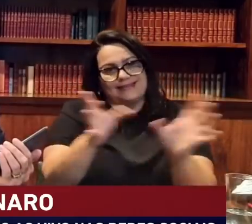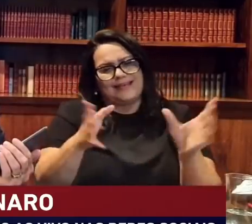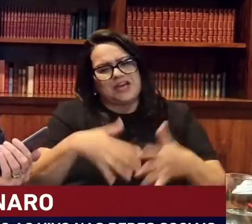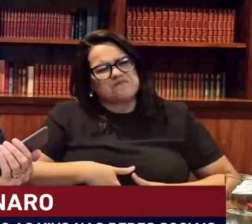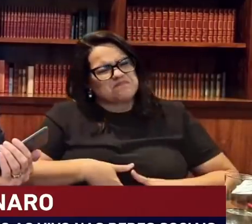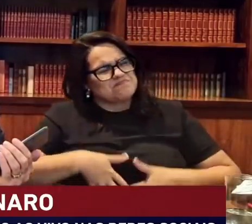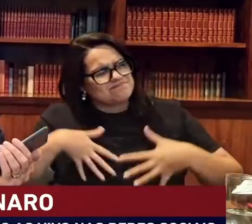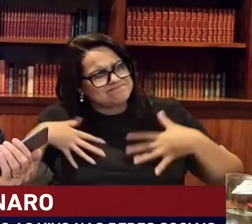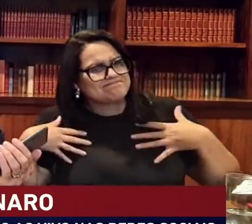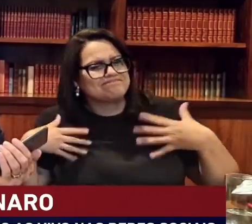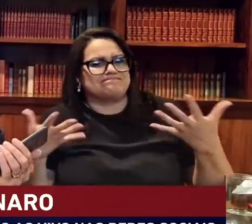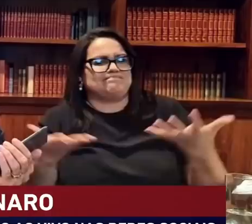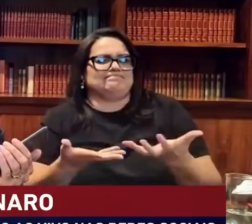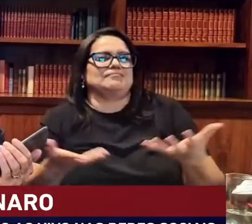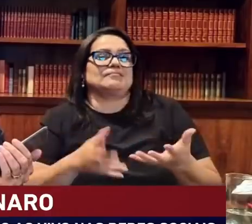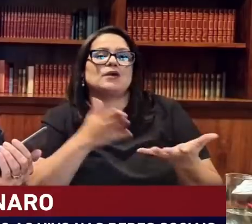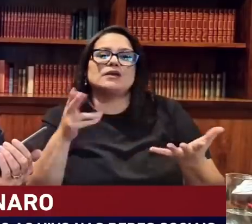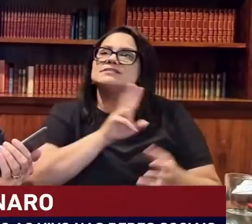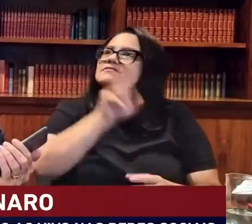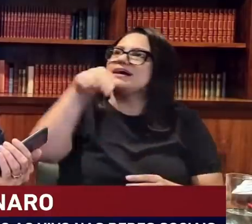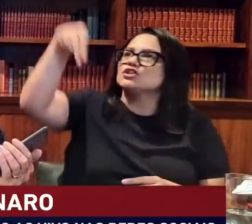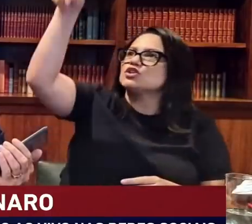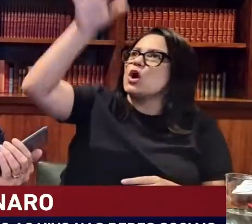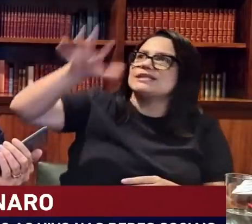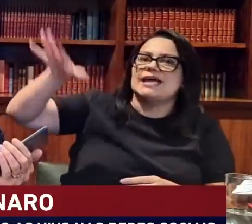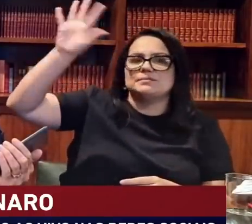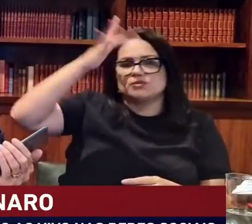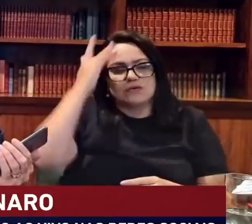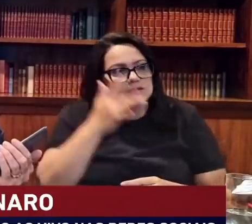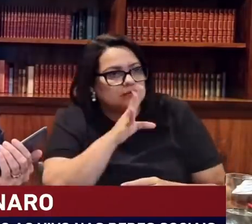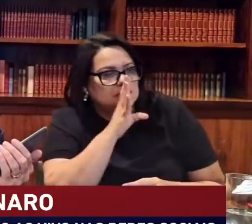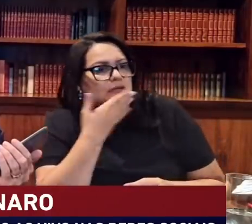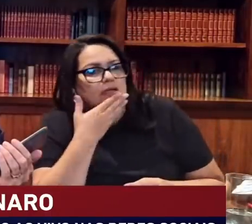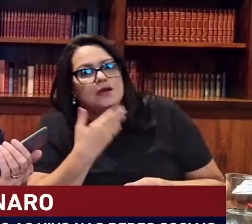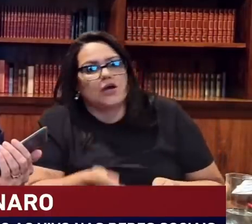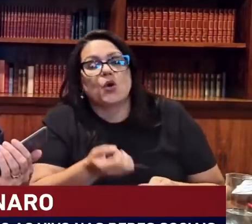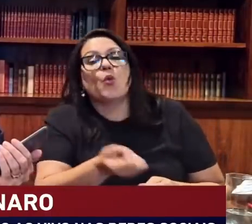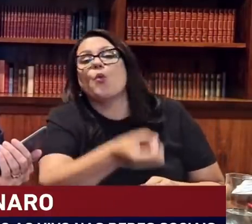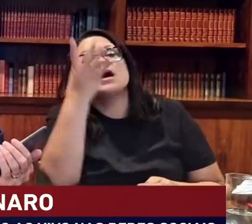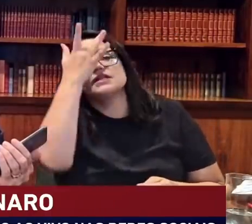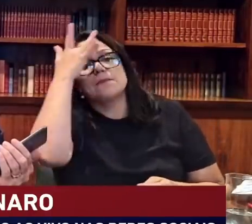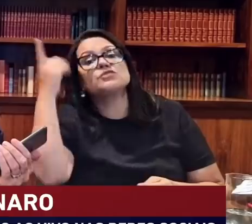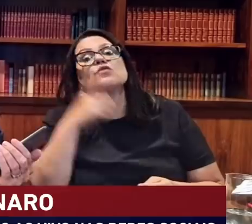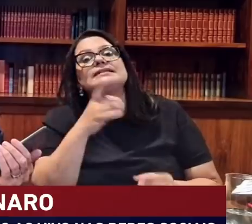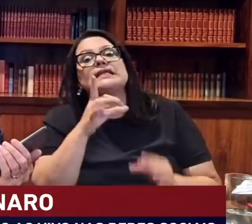governo, e quando a gente fala disso lá, todo mundo se surpreende. Quantas pessoas terão acesso à